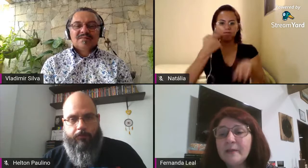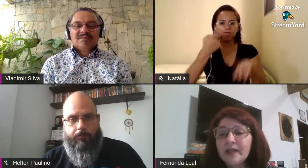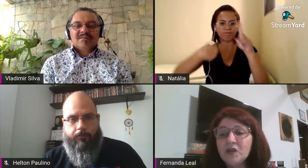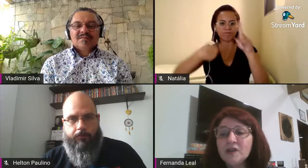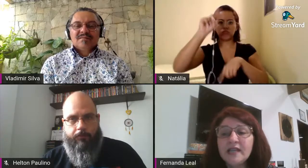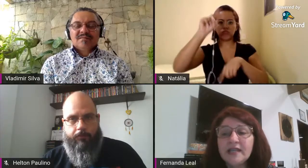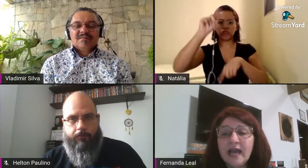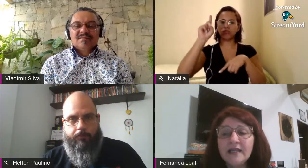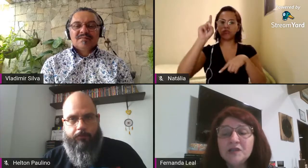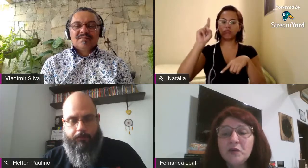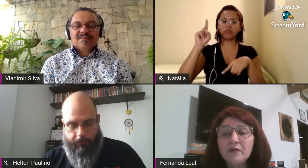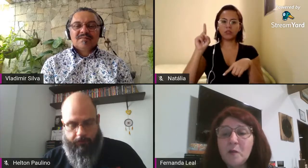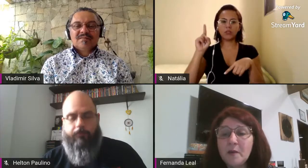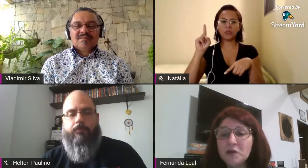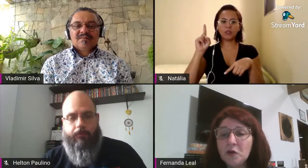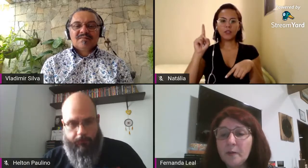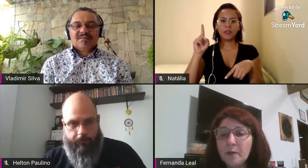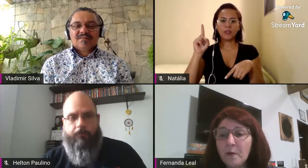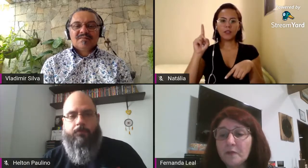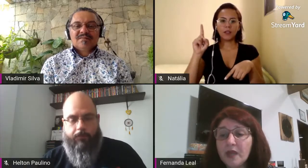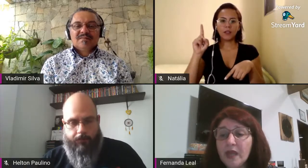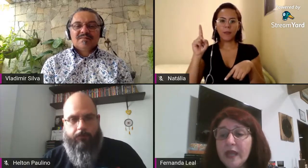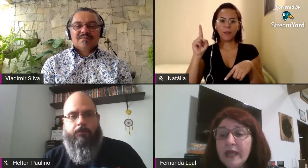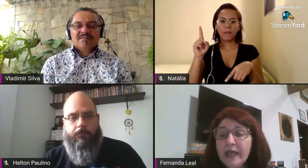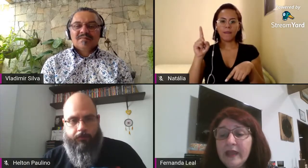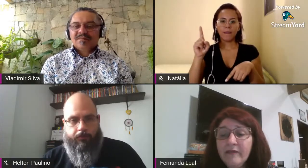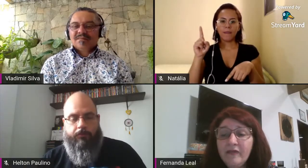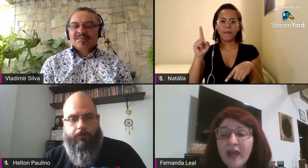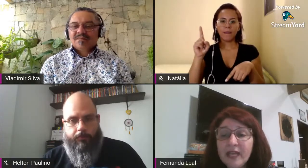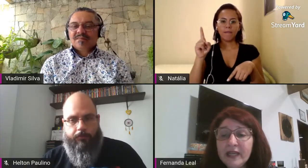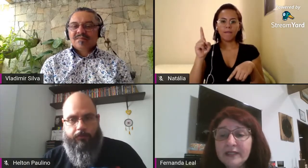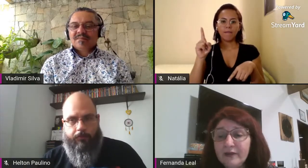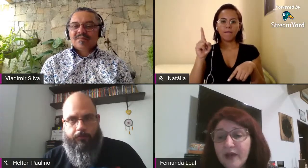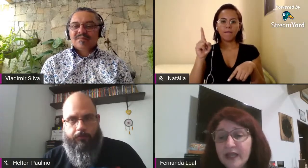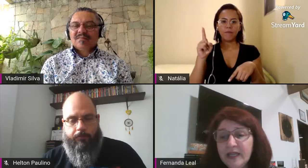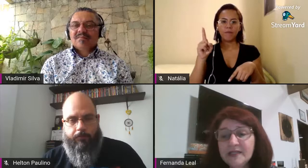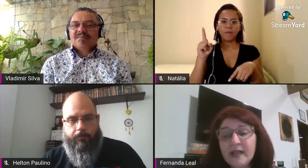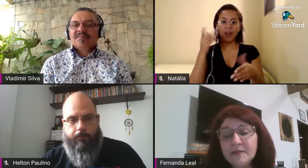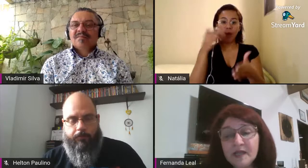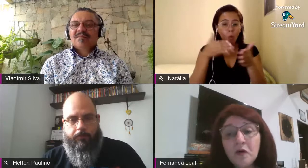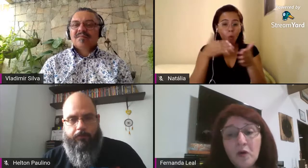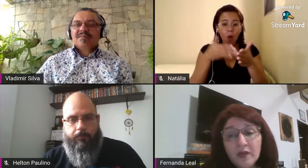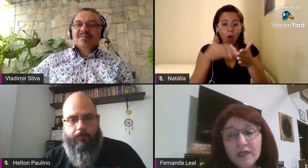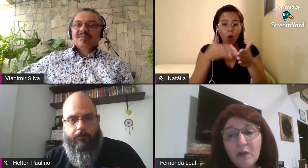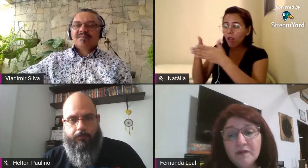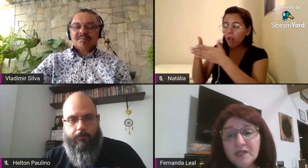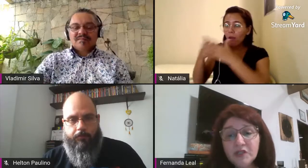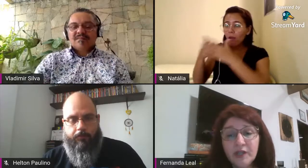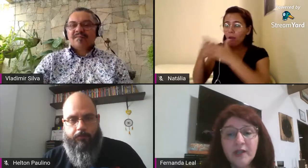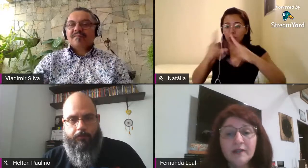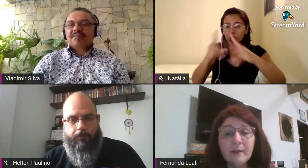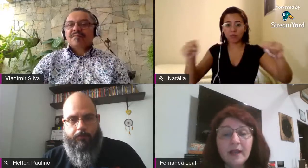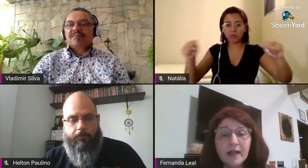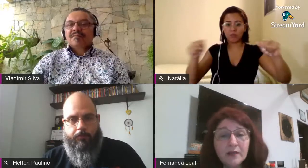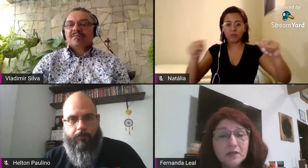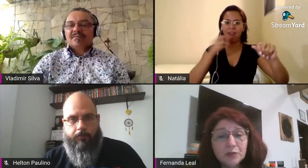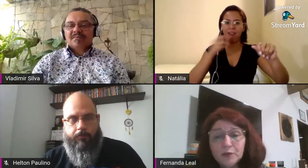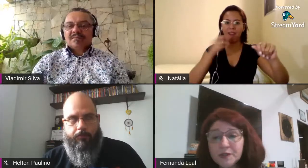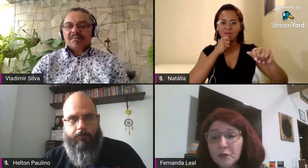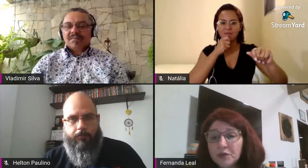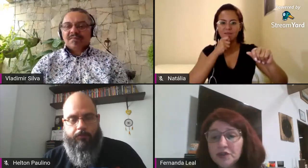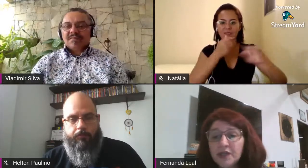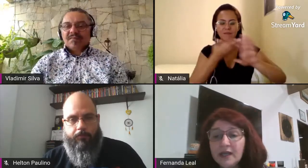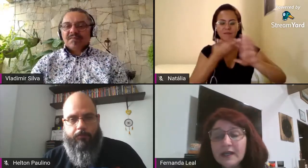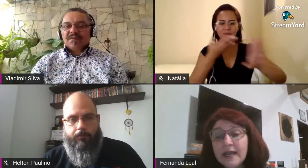ainda separa a sociedade em sua forma mais global. E Fernanda Farias, que é psicóloga da UFCG, né, trabalha lá no setor